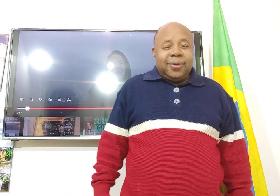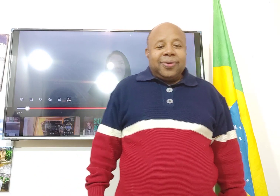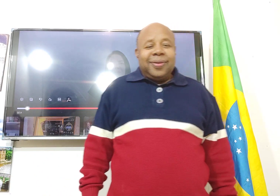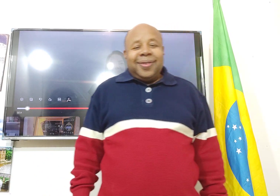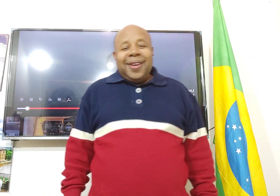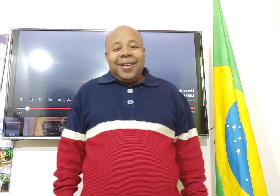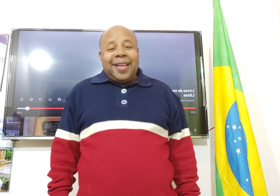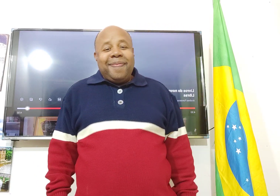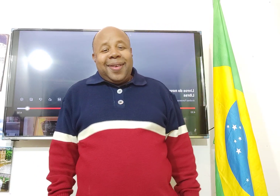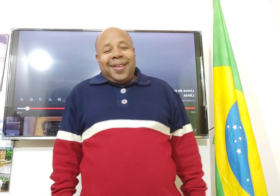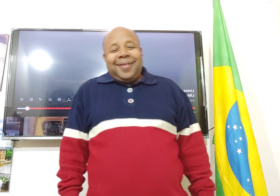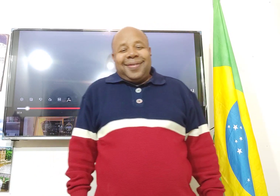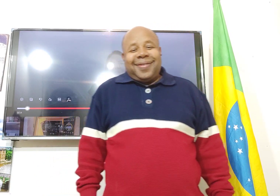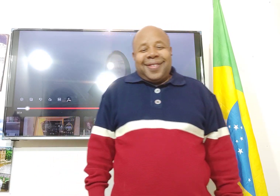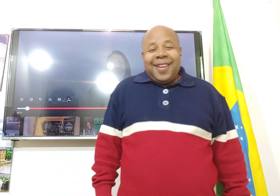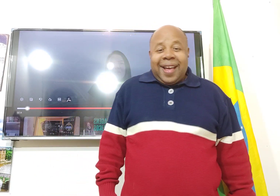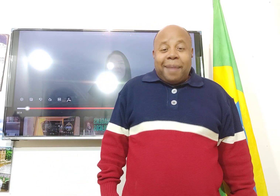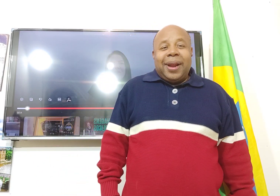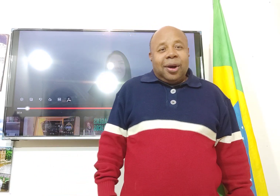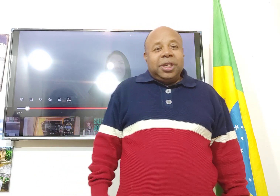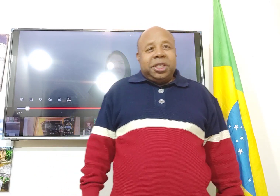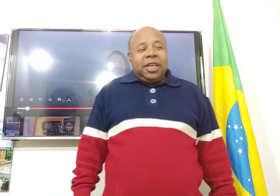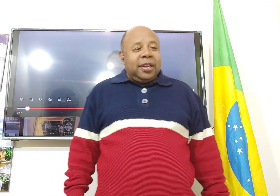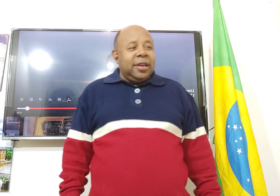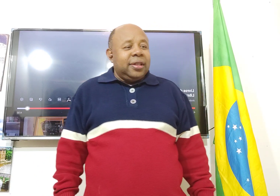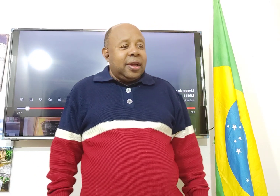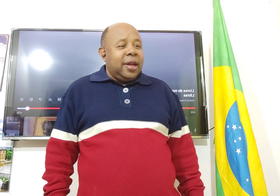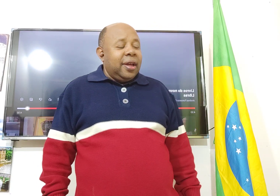Menos. Até menos. Abraão já tinha